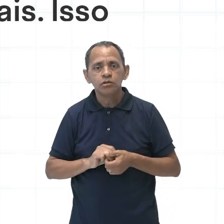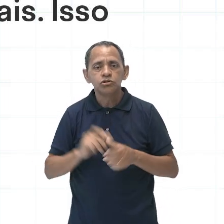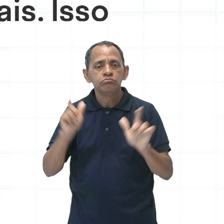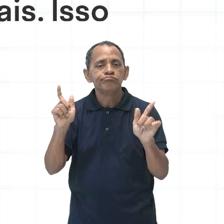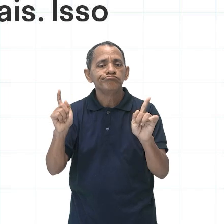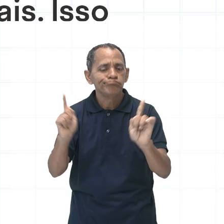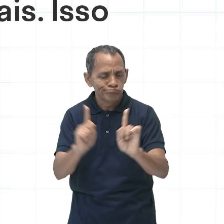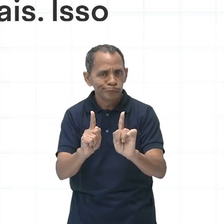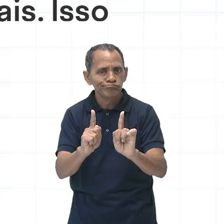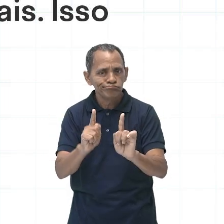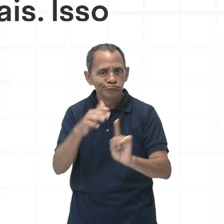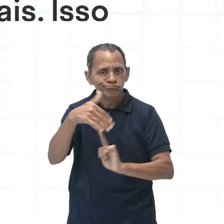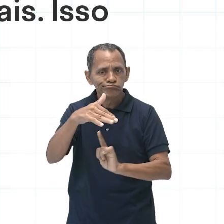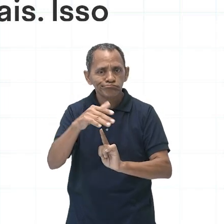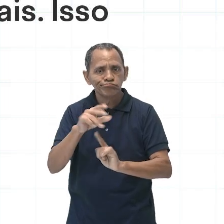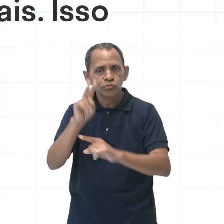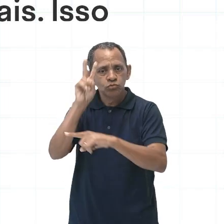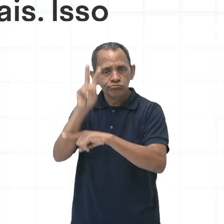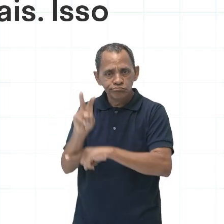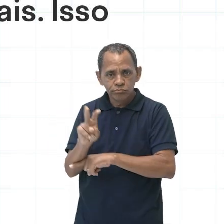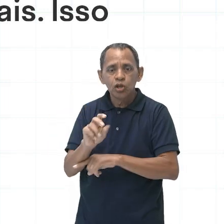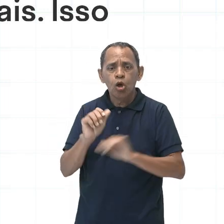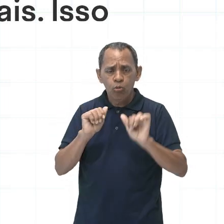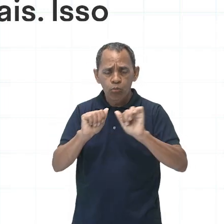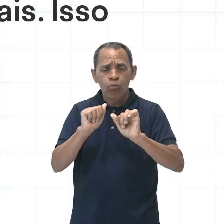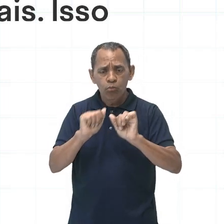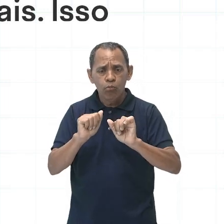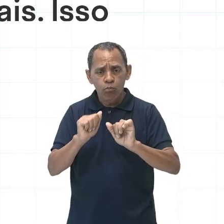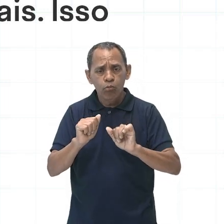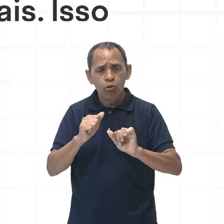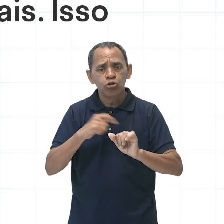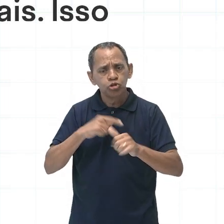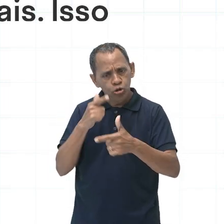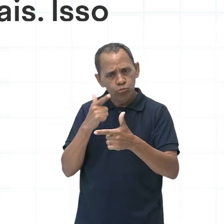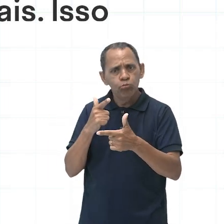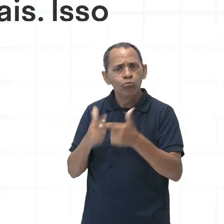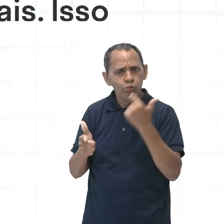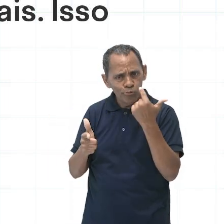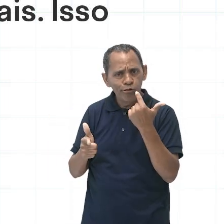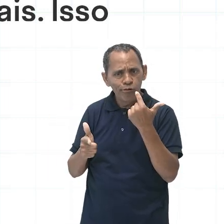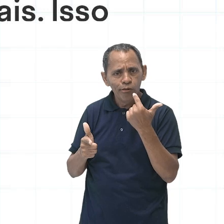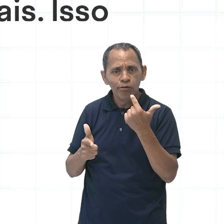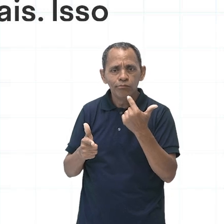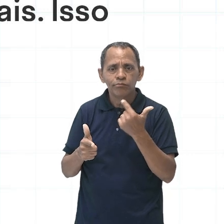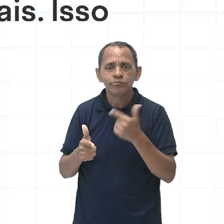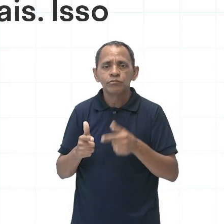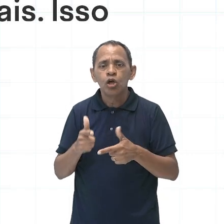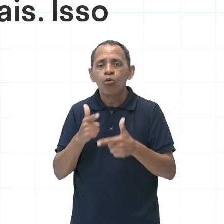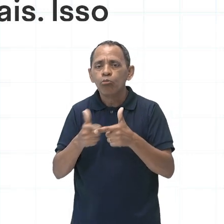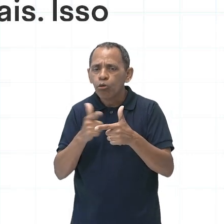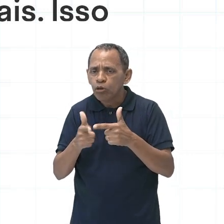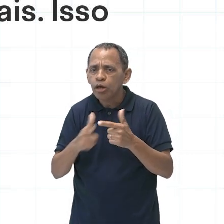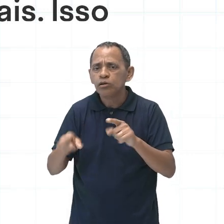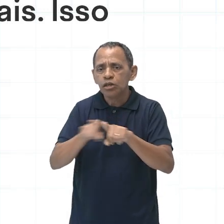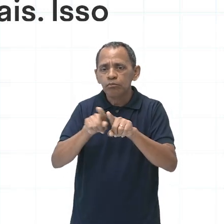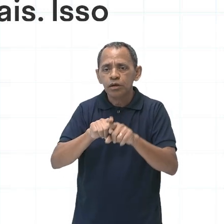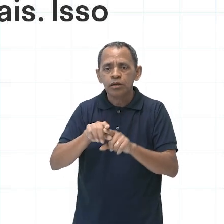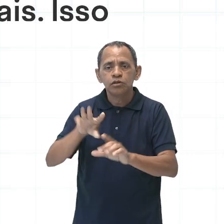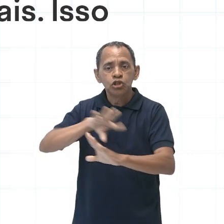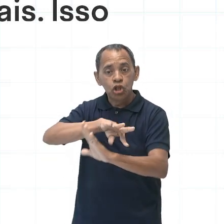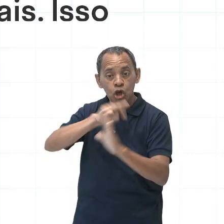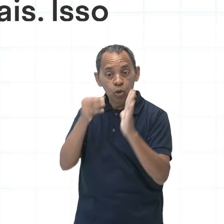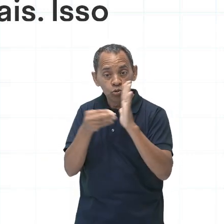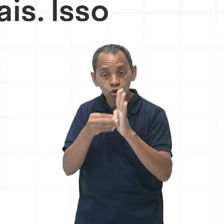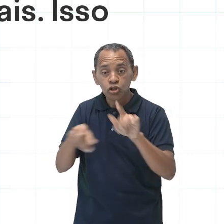áreas de preservação podem ser danosas à preservação dos diferentes biomas nacionais, né? Seja a Amazônia, sejam os